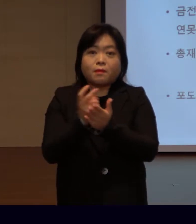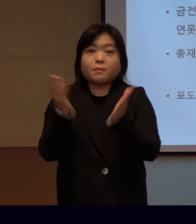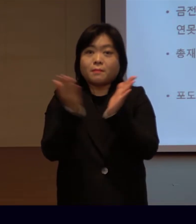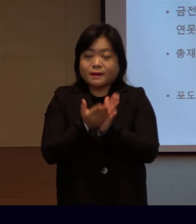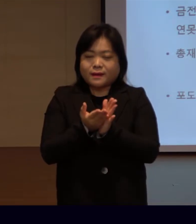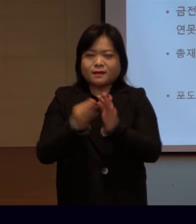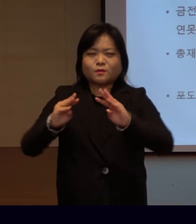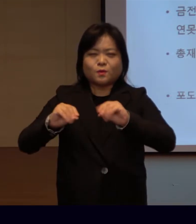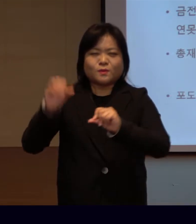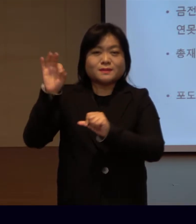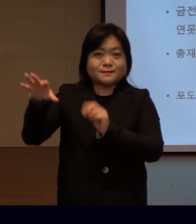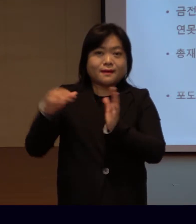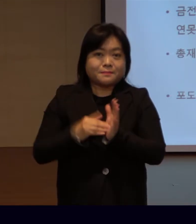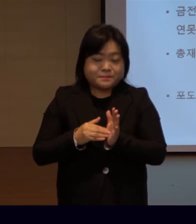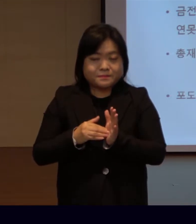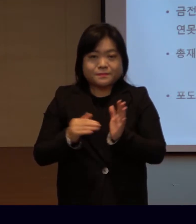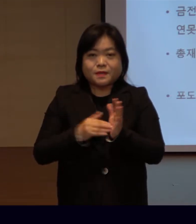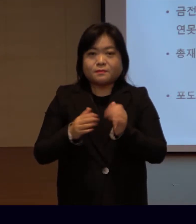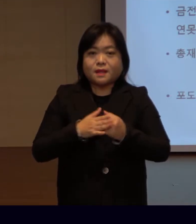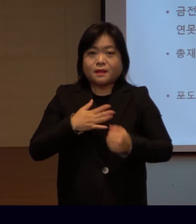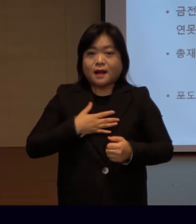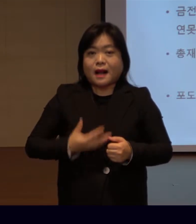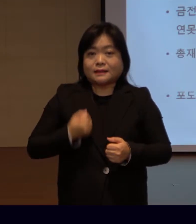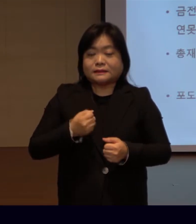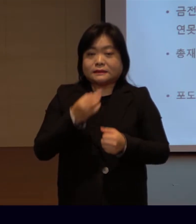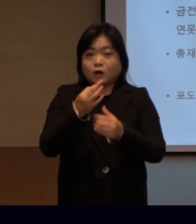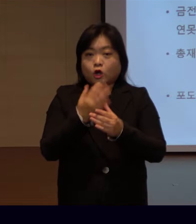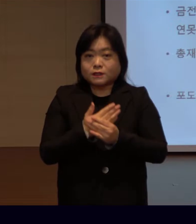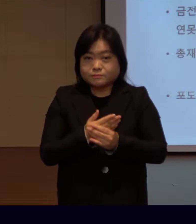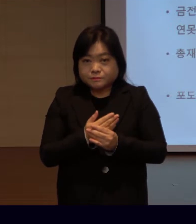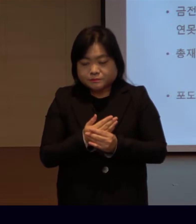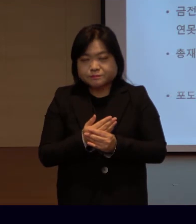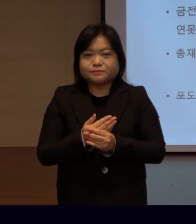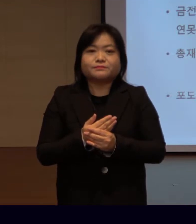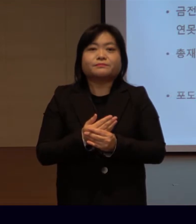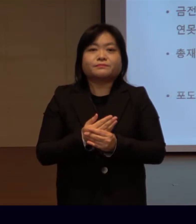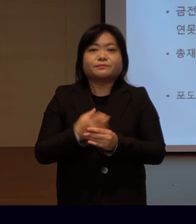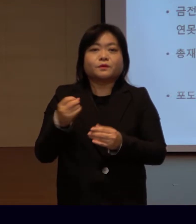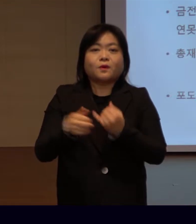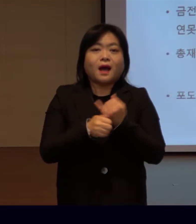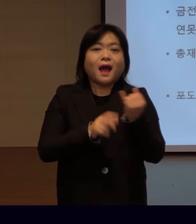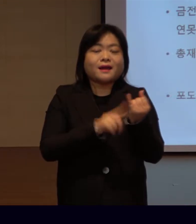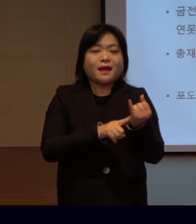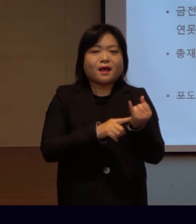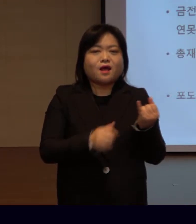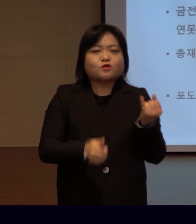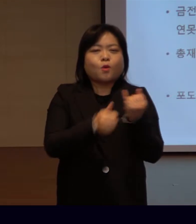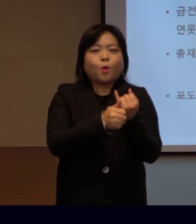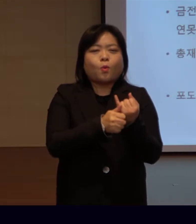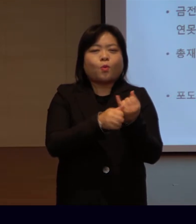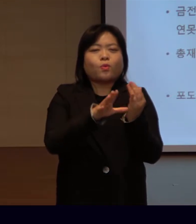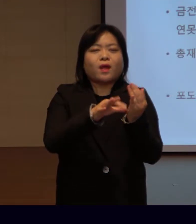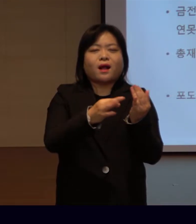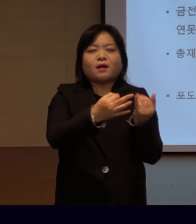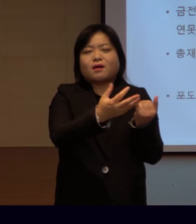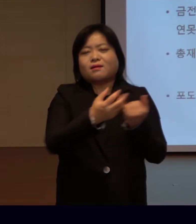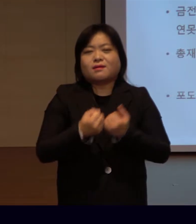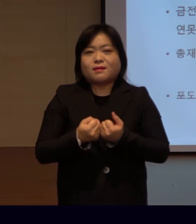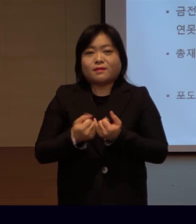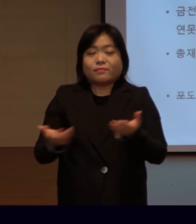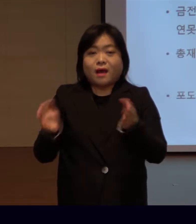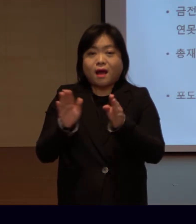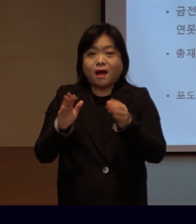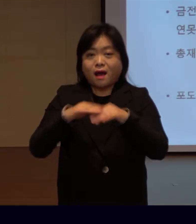이제 사게 되죠. 자기가 가지고 있던 현금하고 또 그 마침 아내의 지창금을 올인해서 그걸